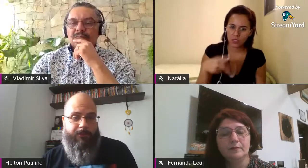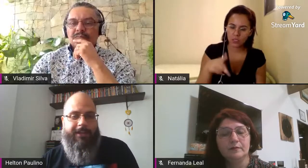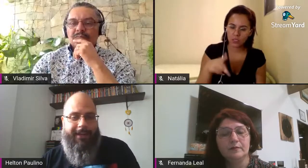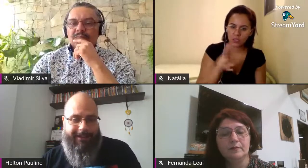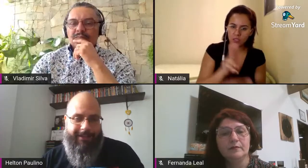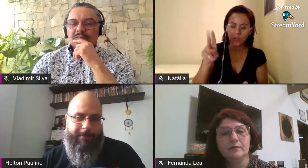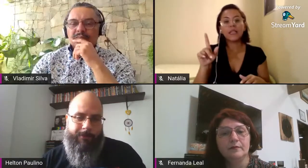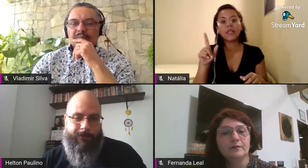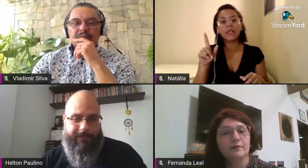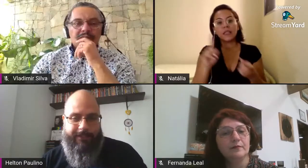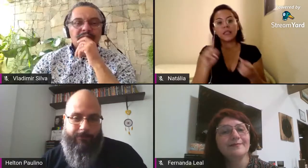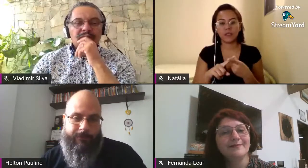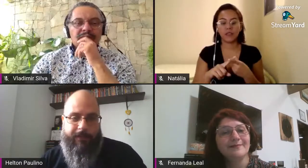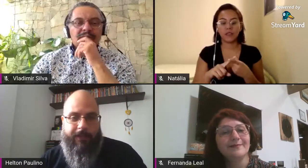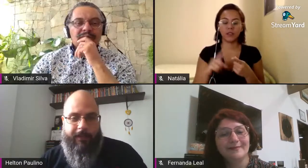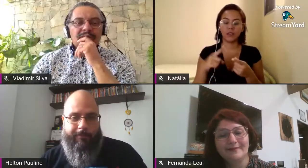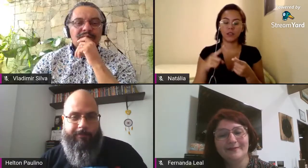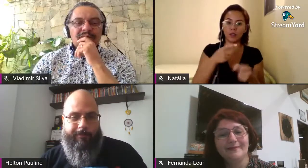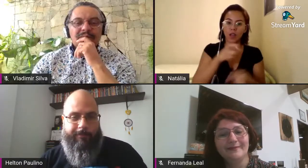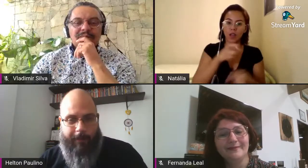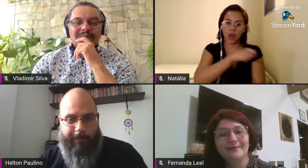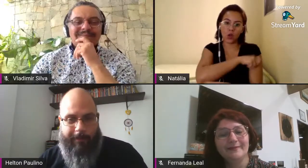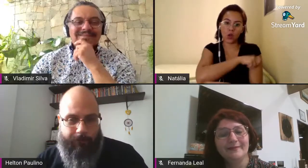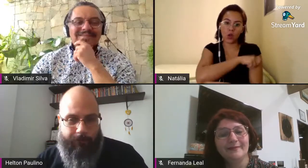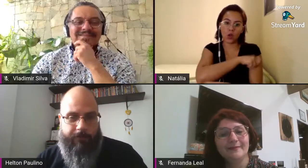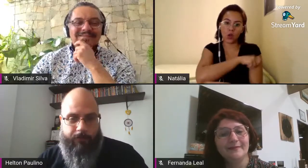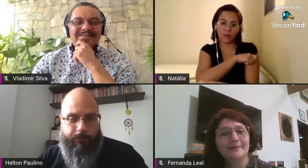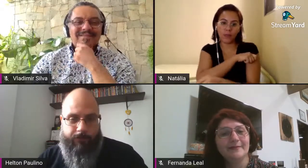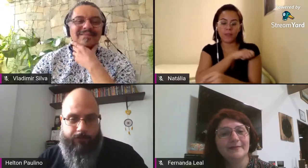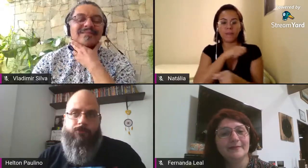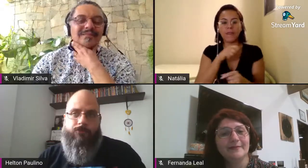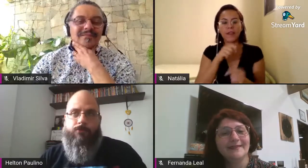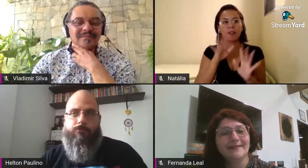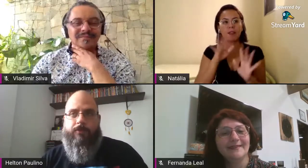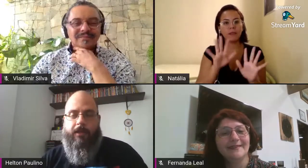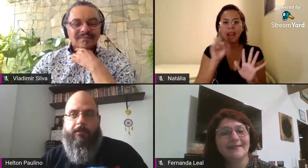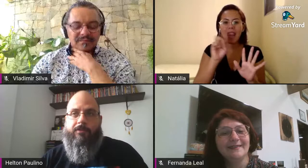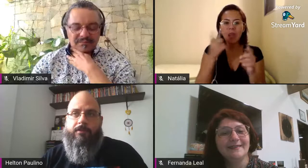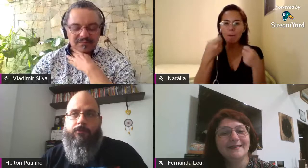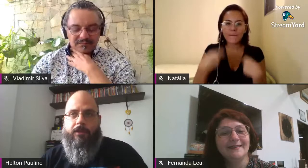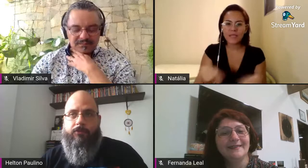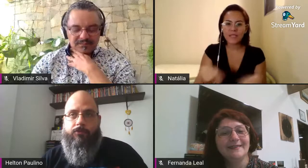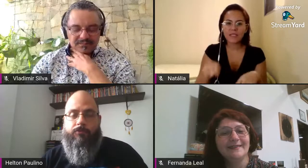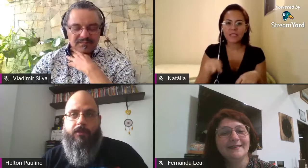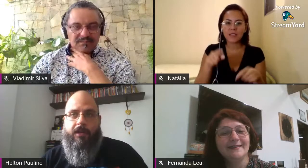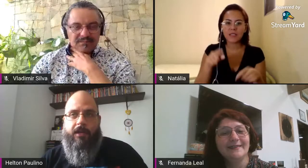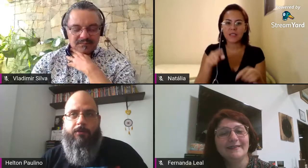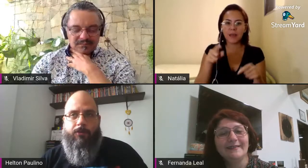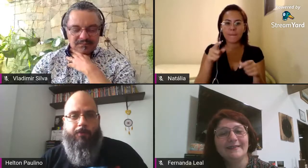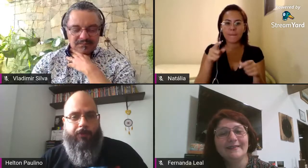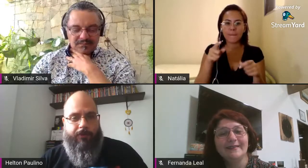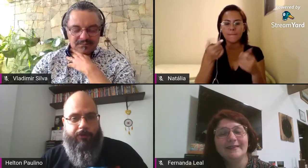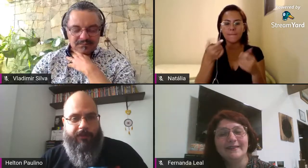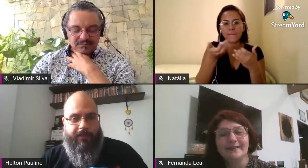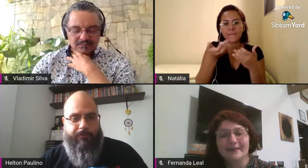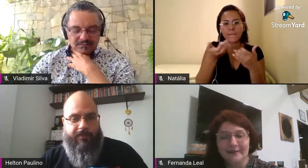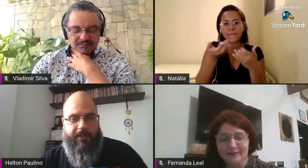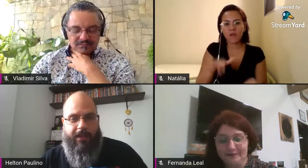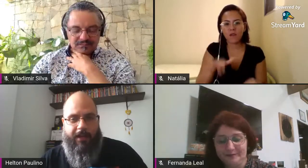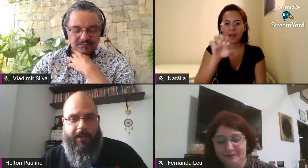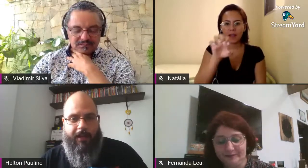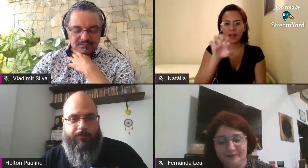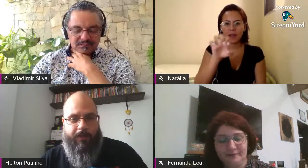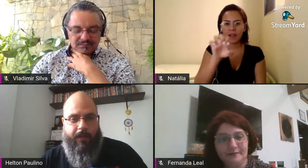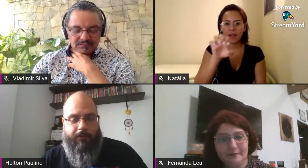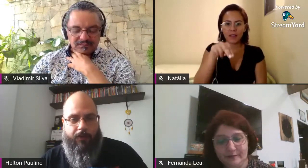dispensados da prova do ENADE, né, por conta disso, pela natureza do curso, né, natureza única do curso. E um outro ponto que eu gostaria de